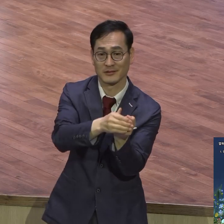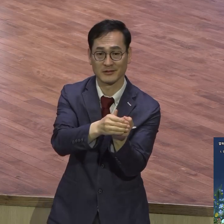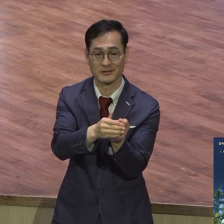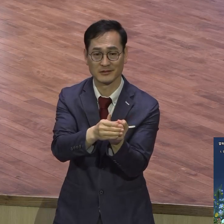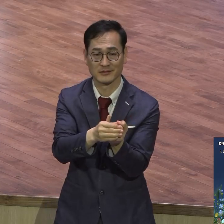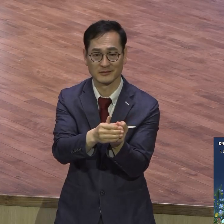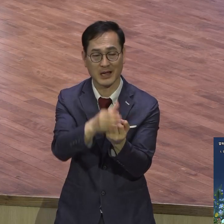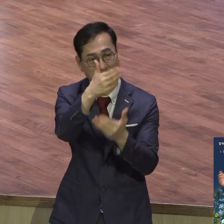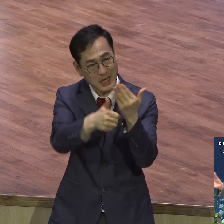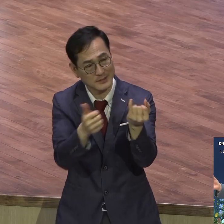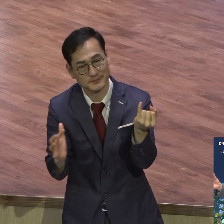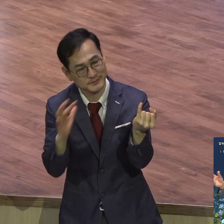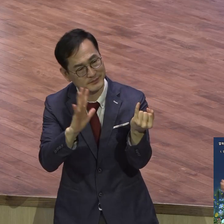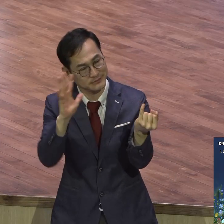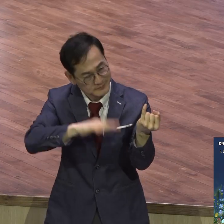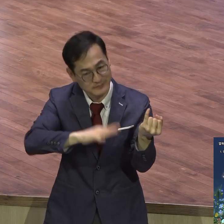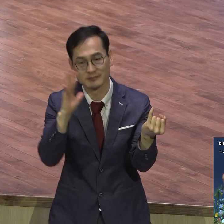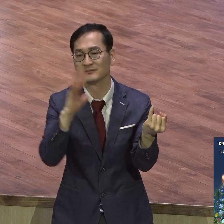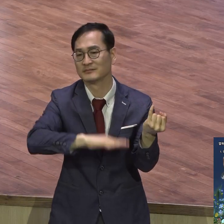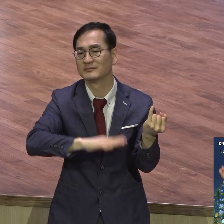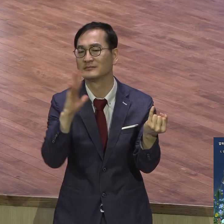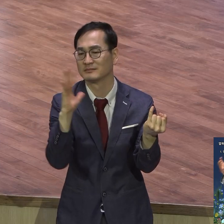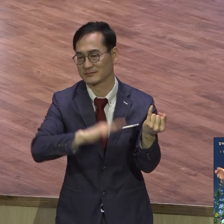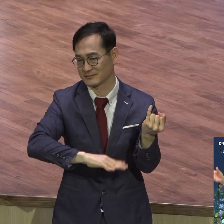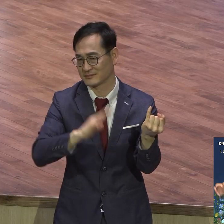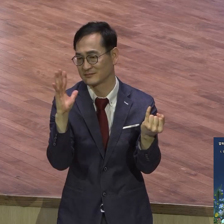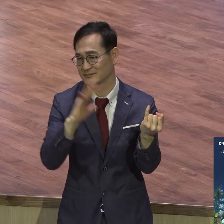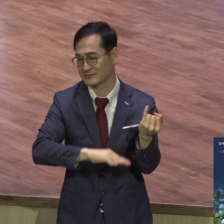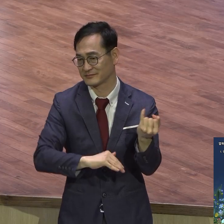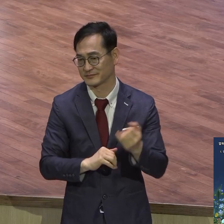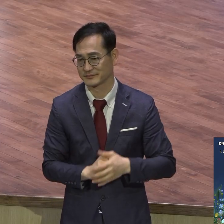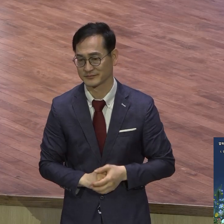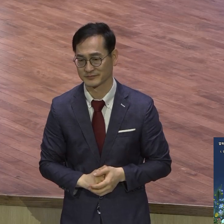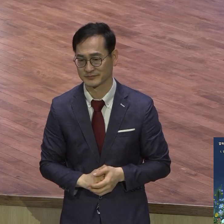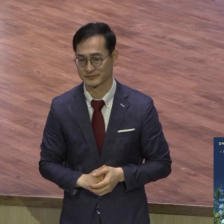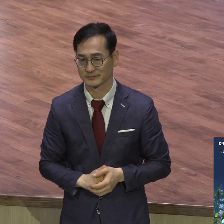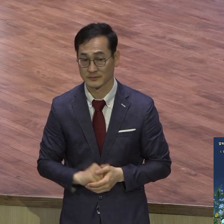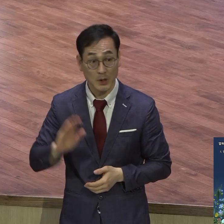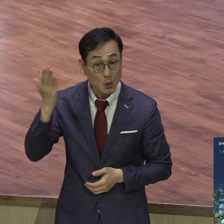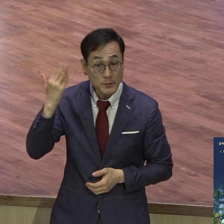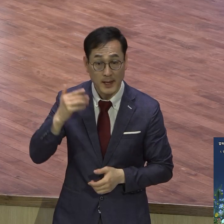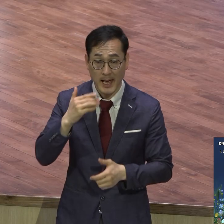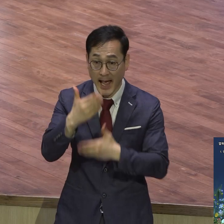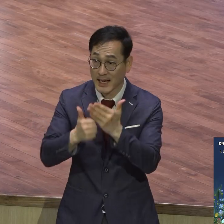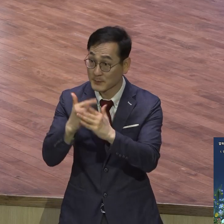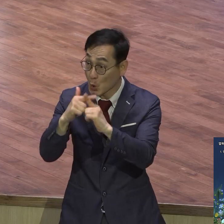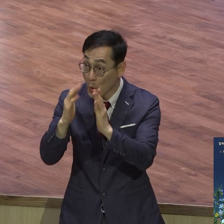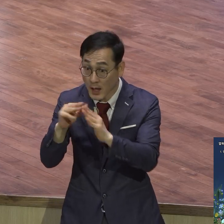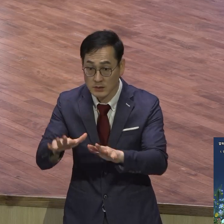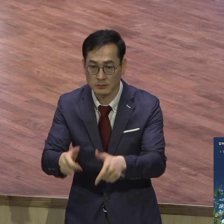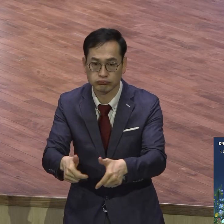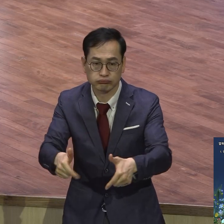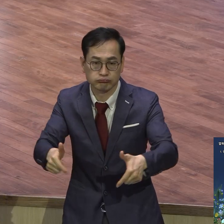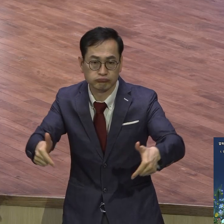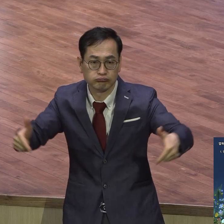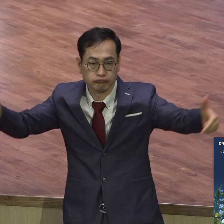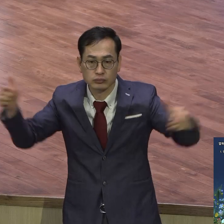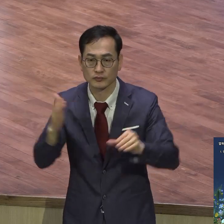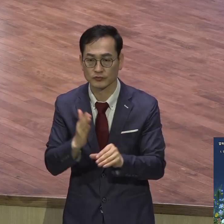지금 지금요. 주위에 가면 계속 서는 게 하나님의 계획입니다. 계속 계속 확장되고 있는 게